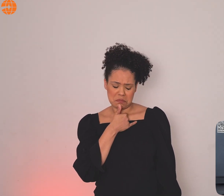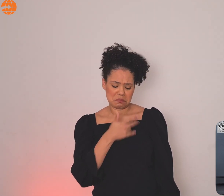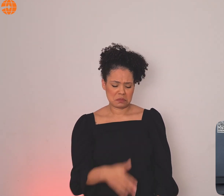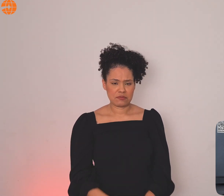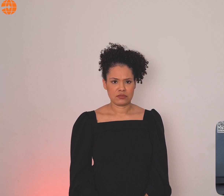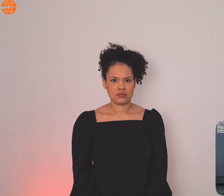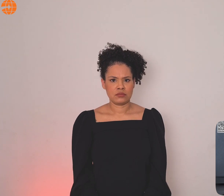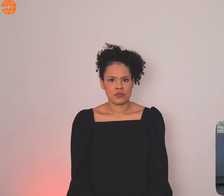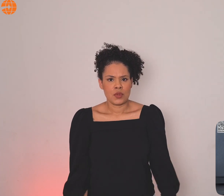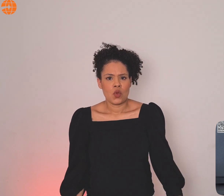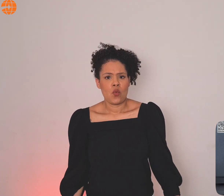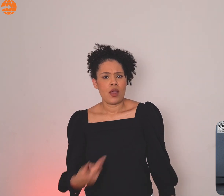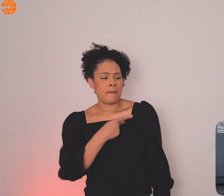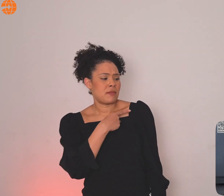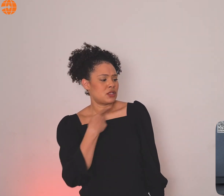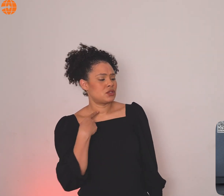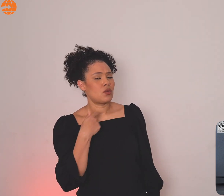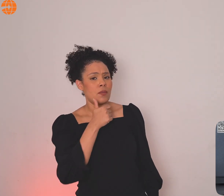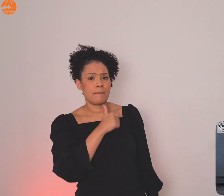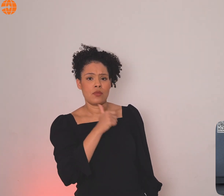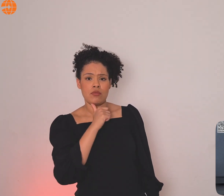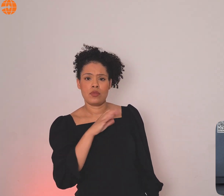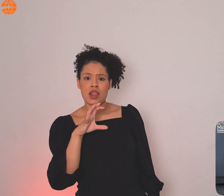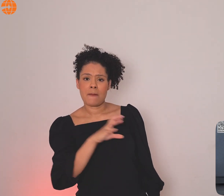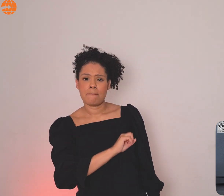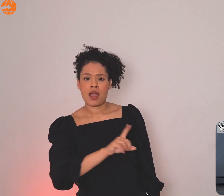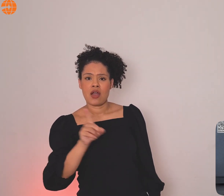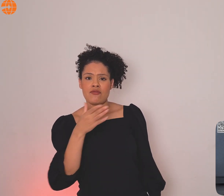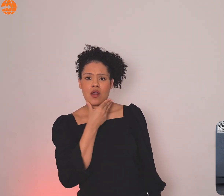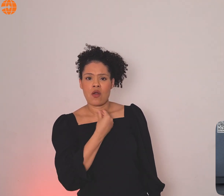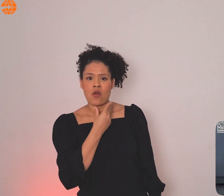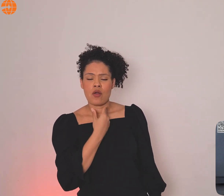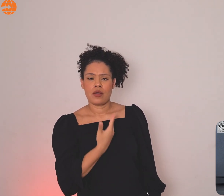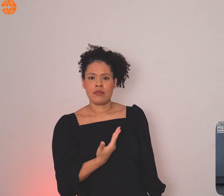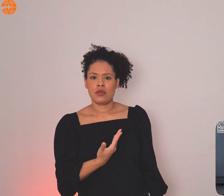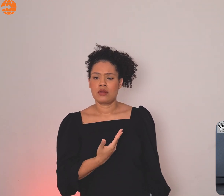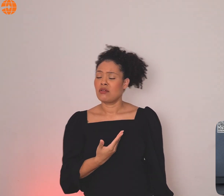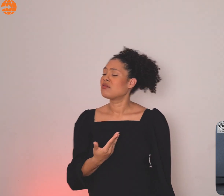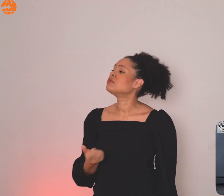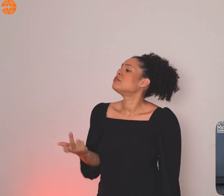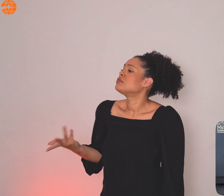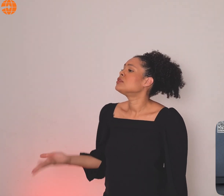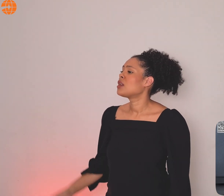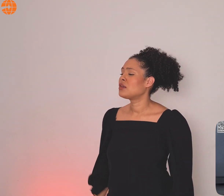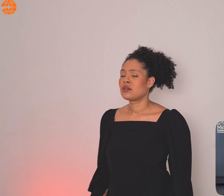Pastor, ela amava ele. E aí? Tá triste.